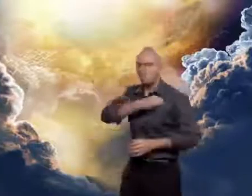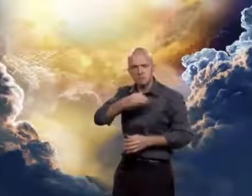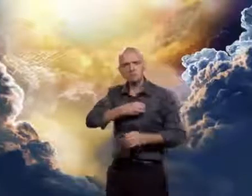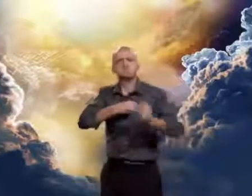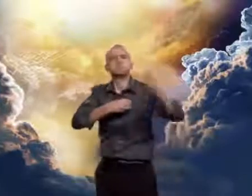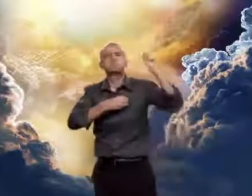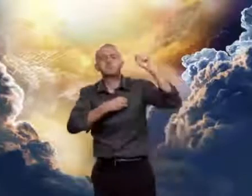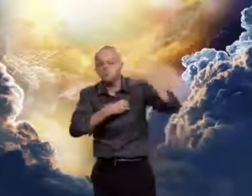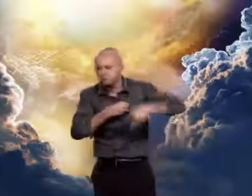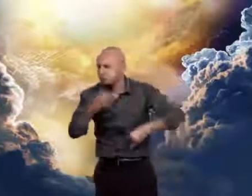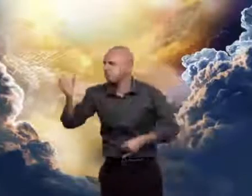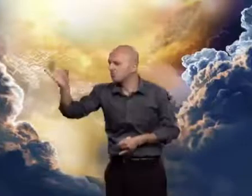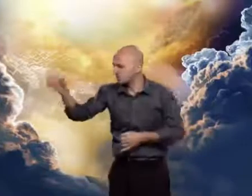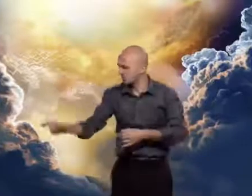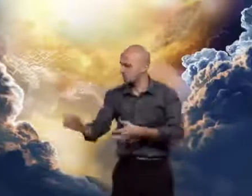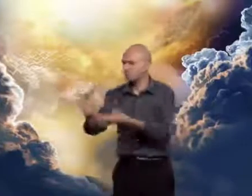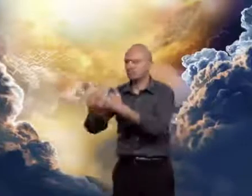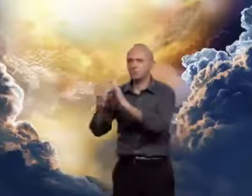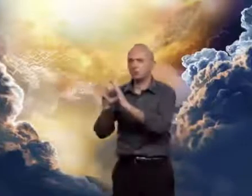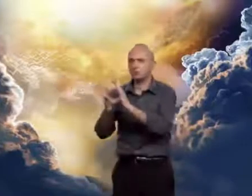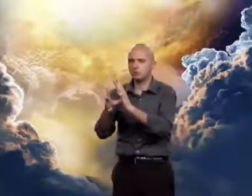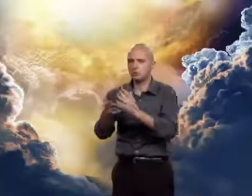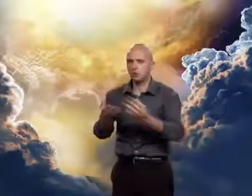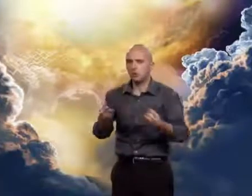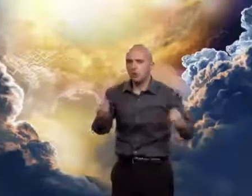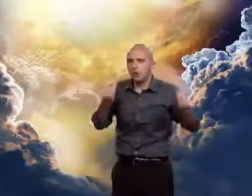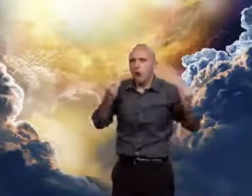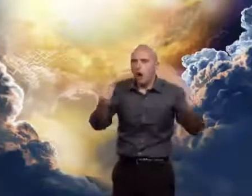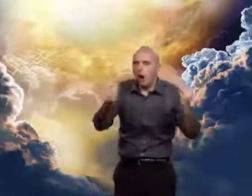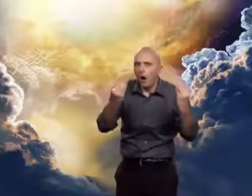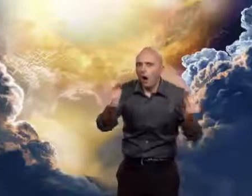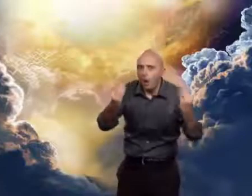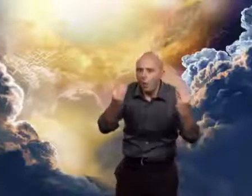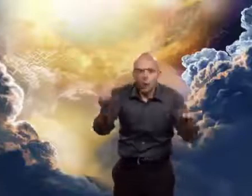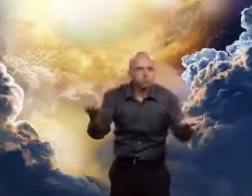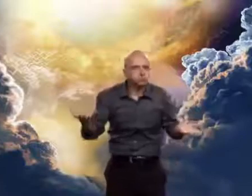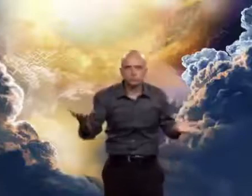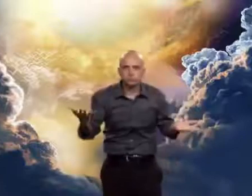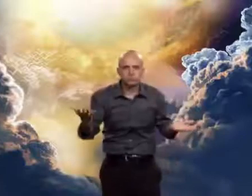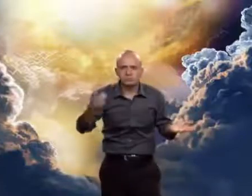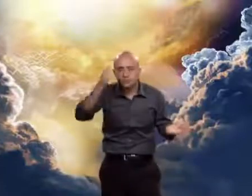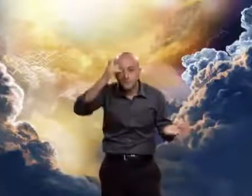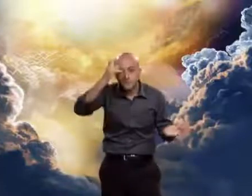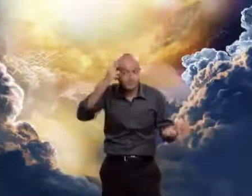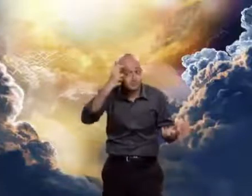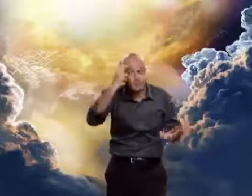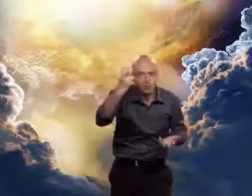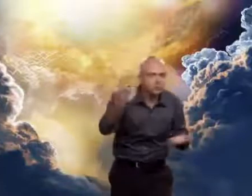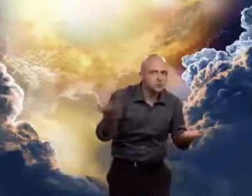daqueles que são protegidos pelo poder de Deus, pela fé em sua palavra, o mundo todo será envolvido por esse